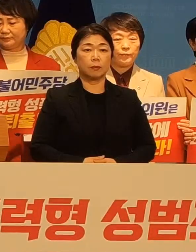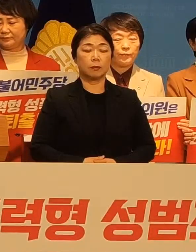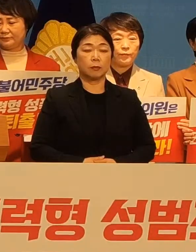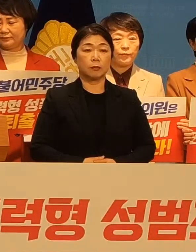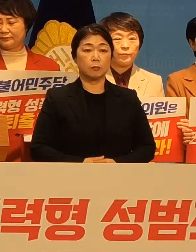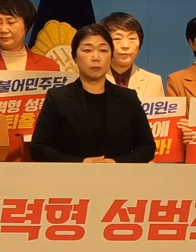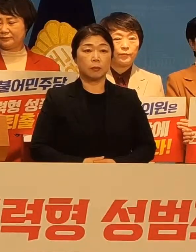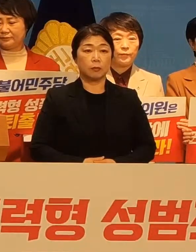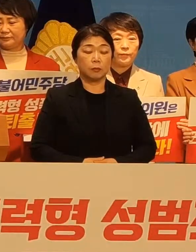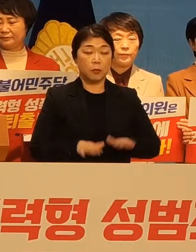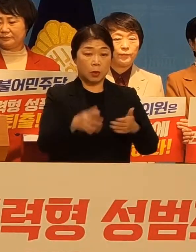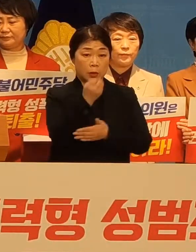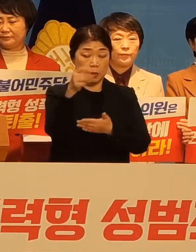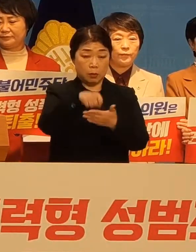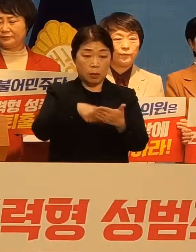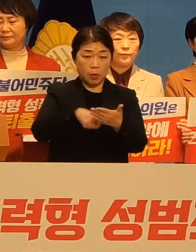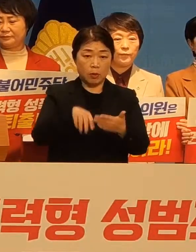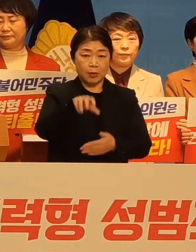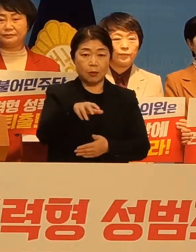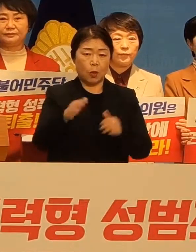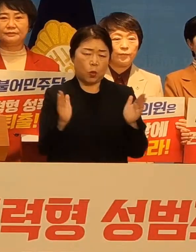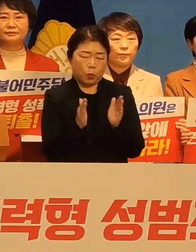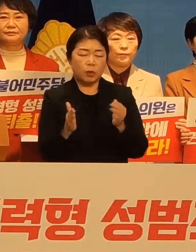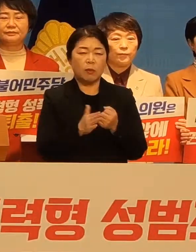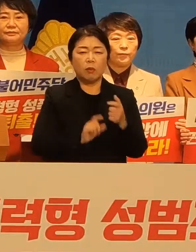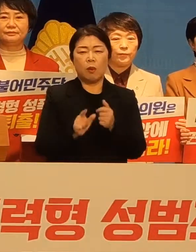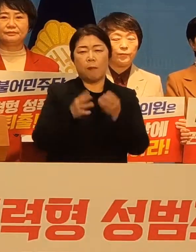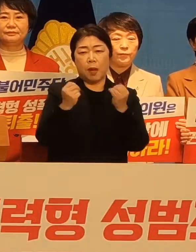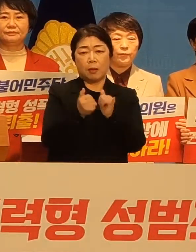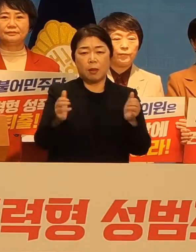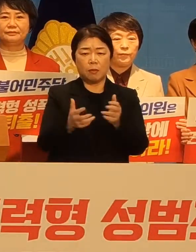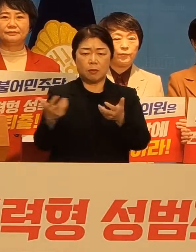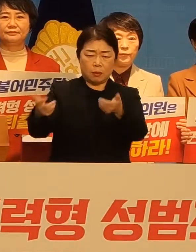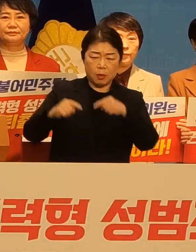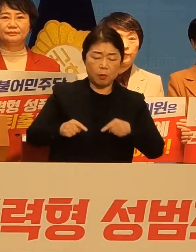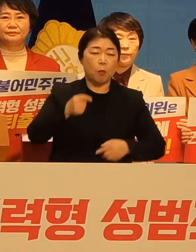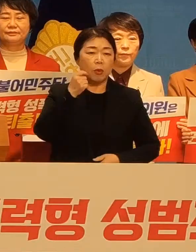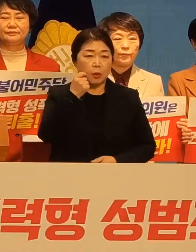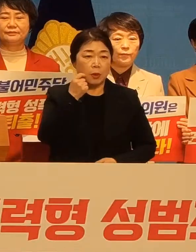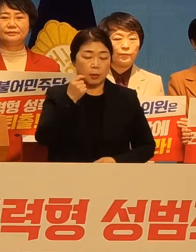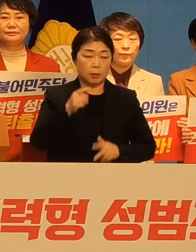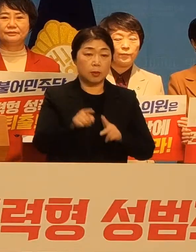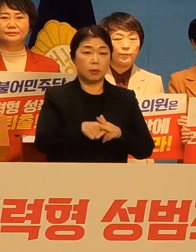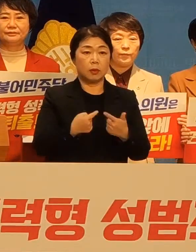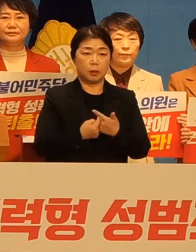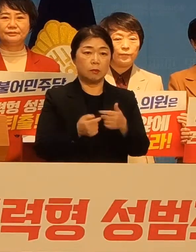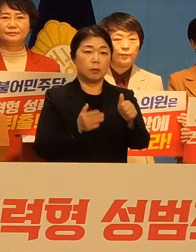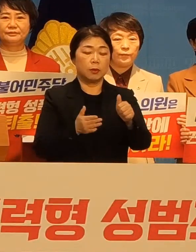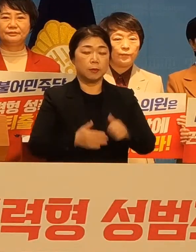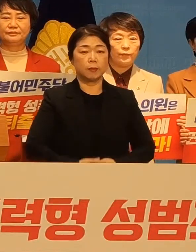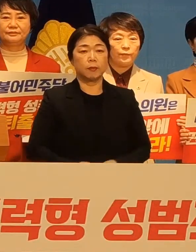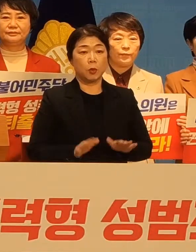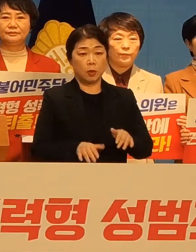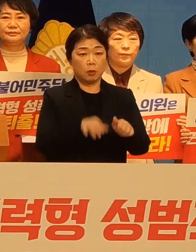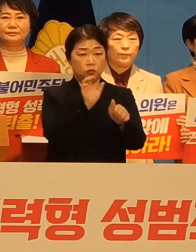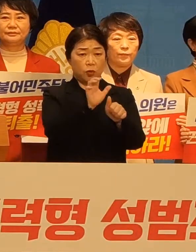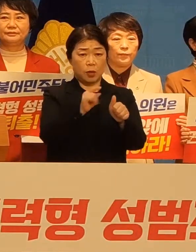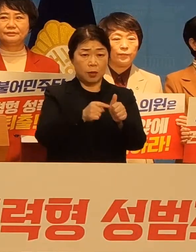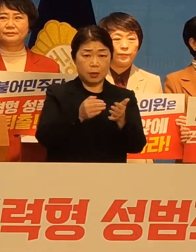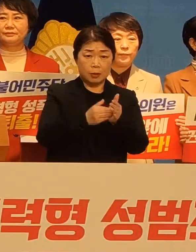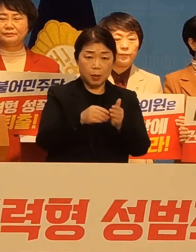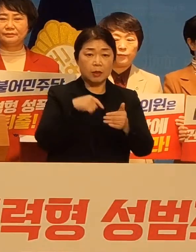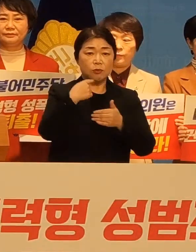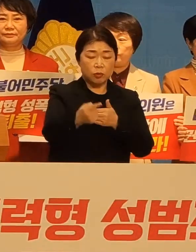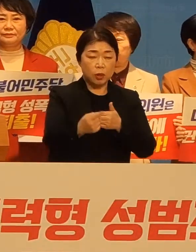오늘 기자회견은 장소가 협소해 더 많은 분들을 모시지 못했습니다. 오늘 이 규탄 이후